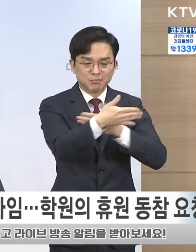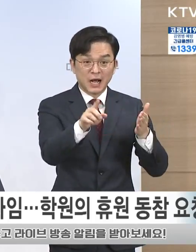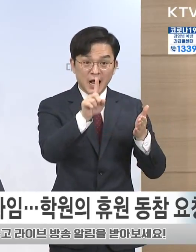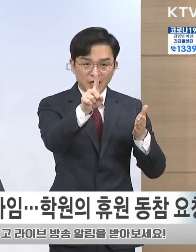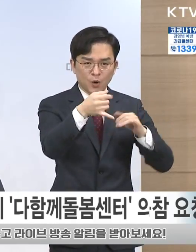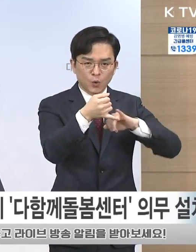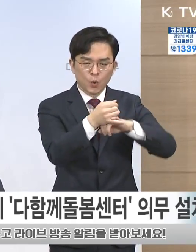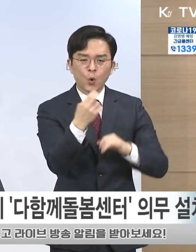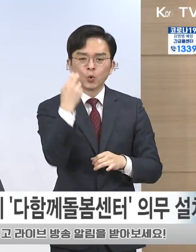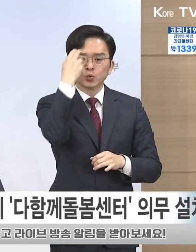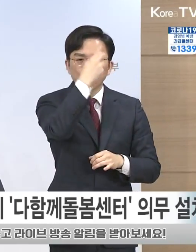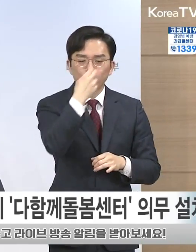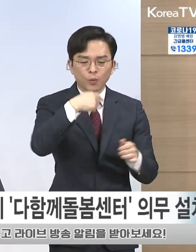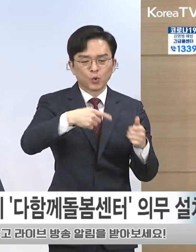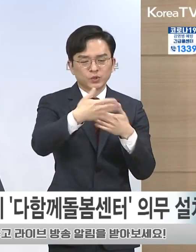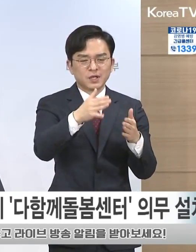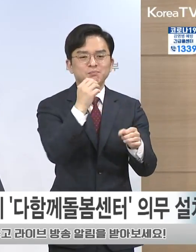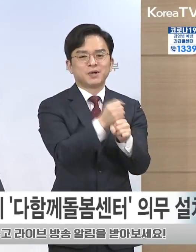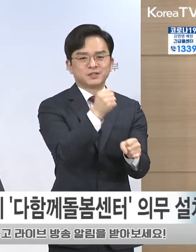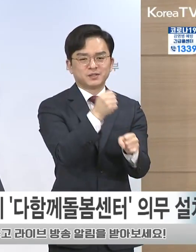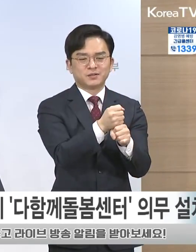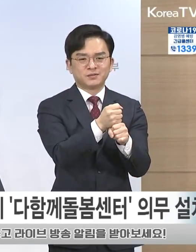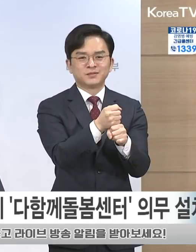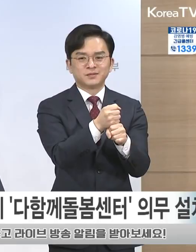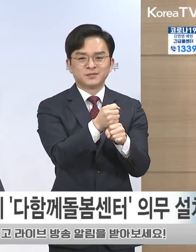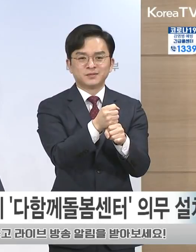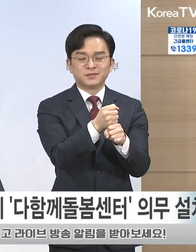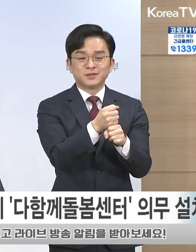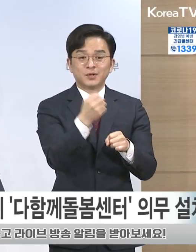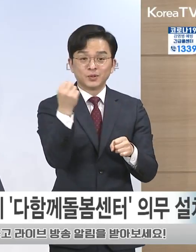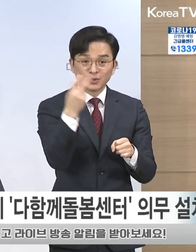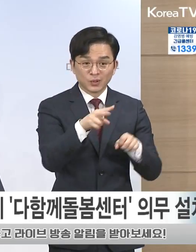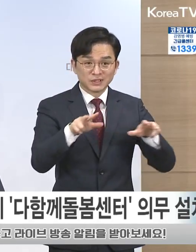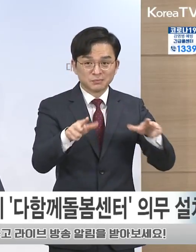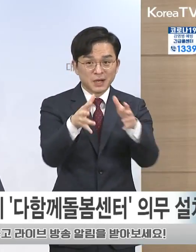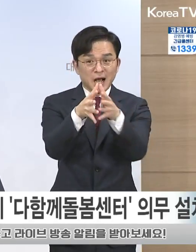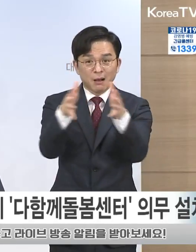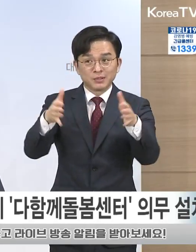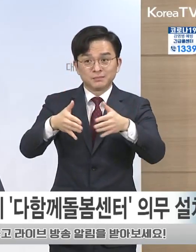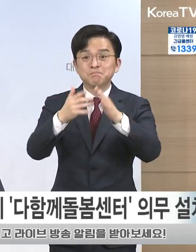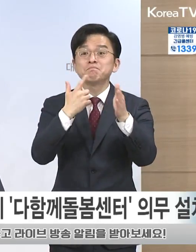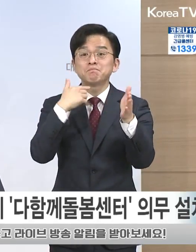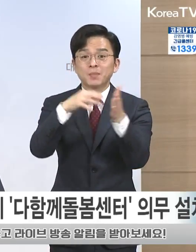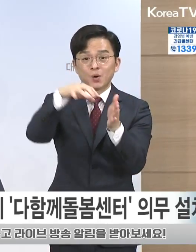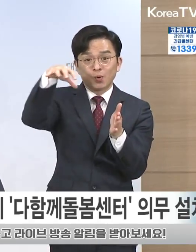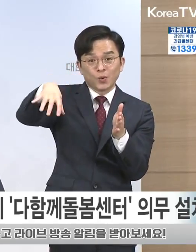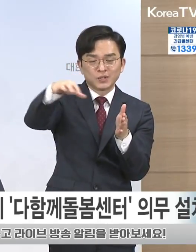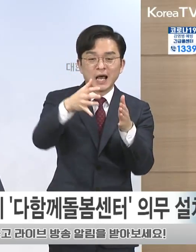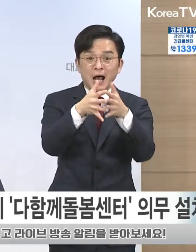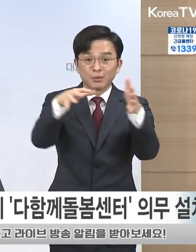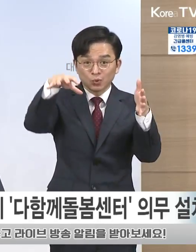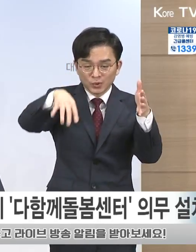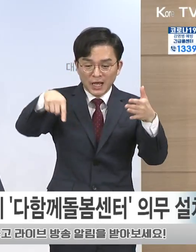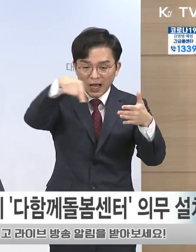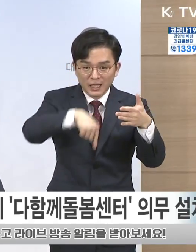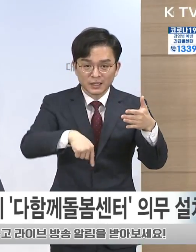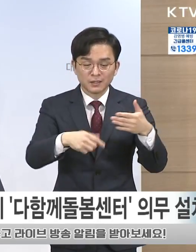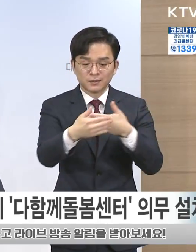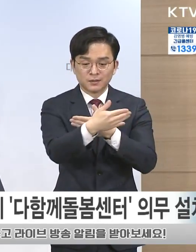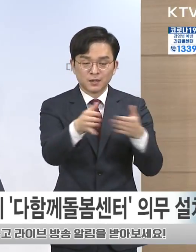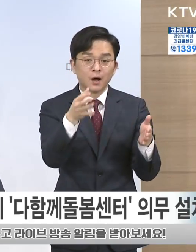개정을 추진하고 기존 아파트도 주민들이 돌봄 공간을 필요로 하는 경우